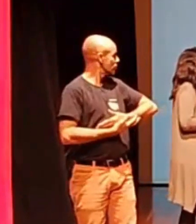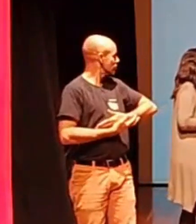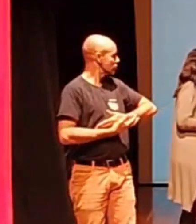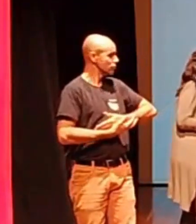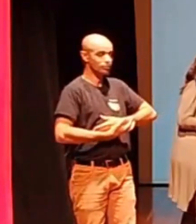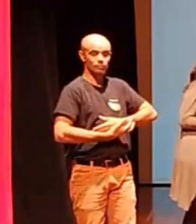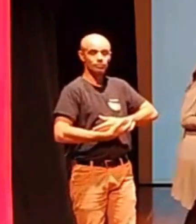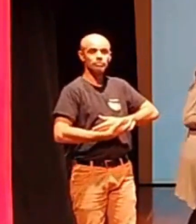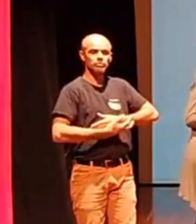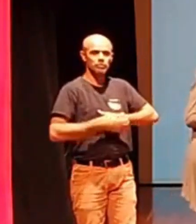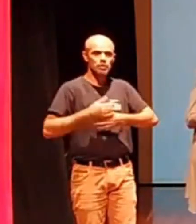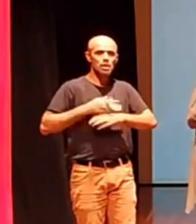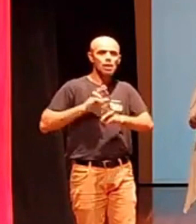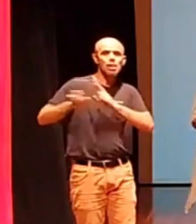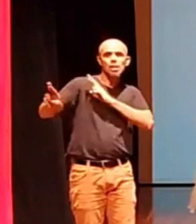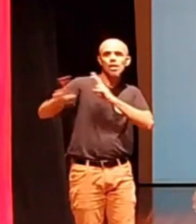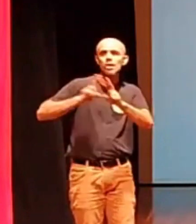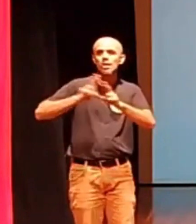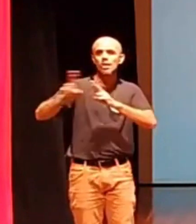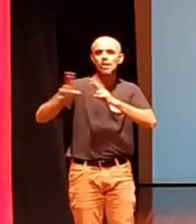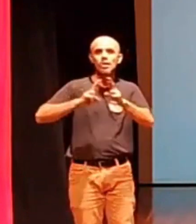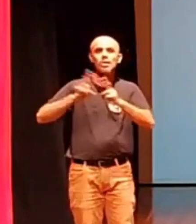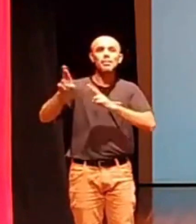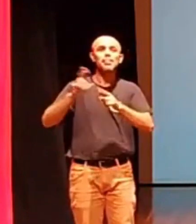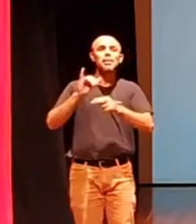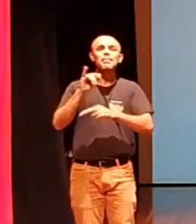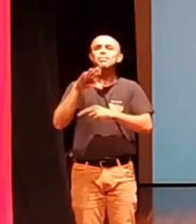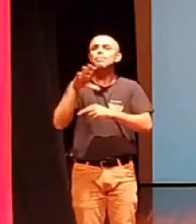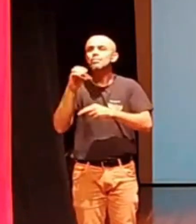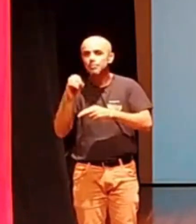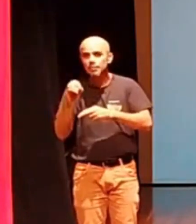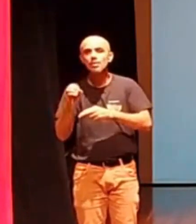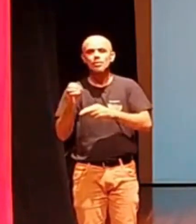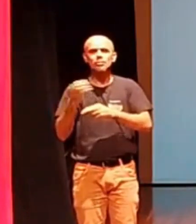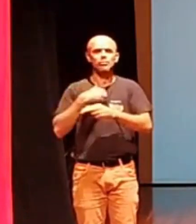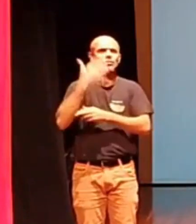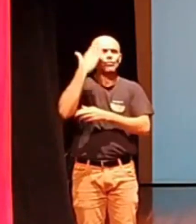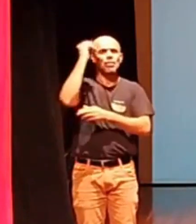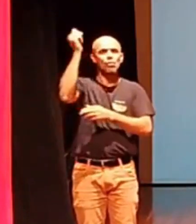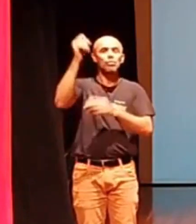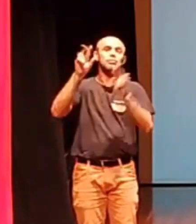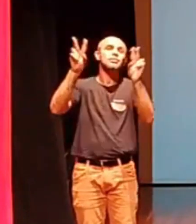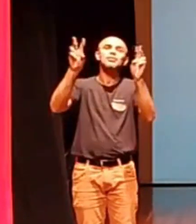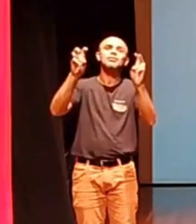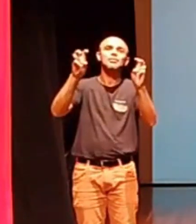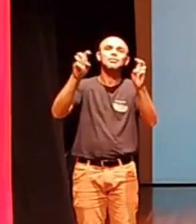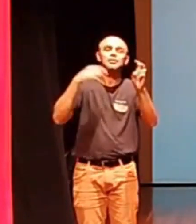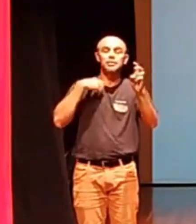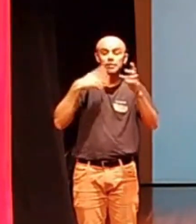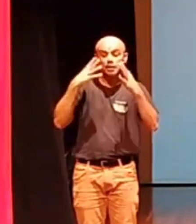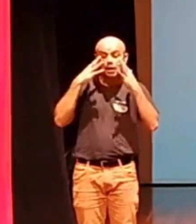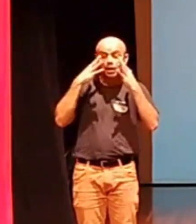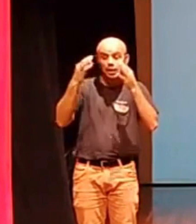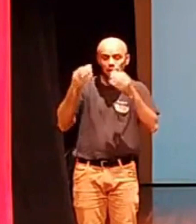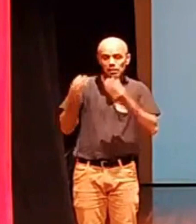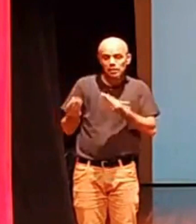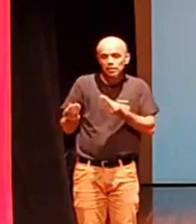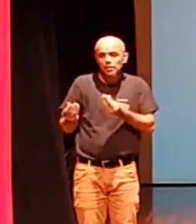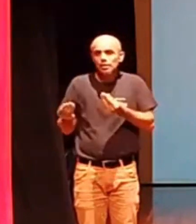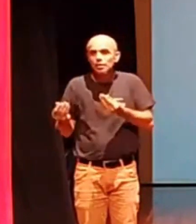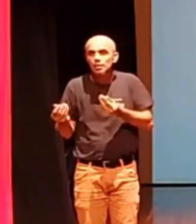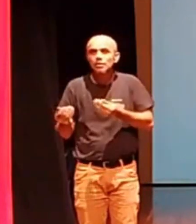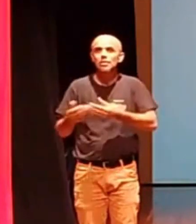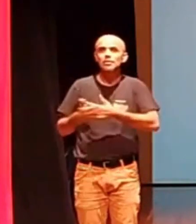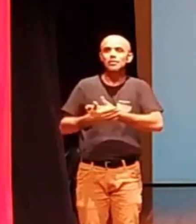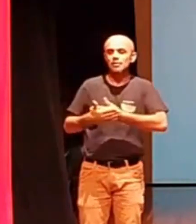gente tem uma relação que a gente chama de biotensegridade, que hoje está muito famoso, né? A gente falar sobre a tensibilidade, sobre a ação de todas